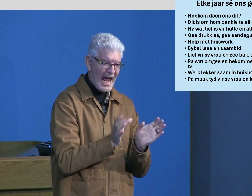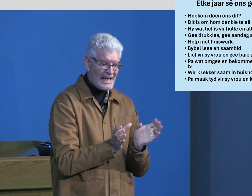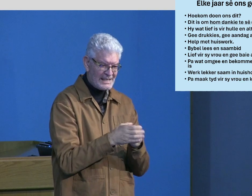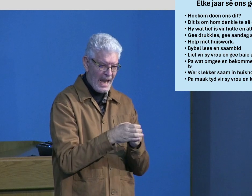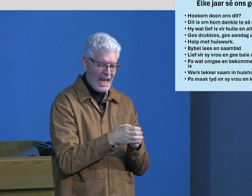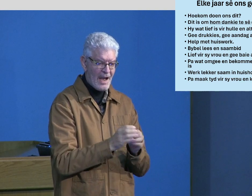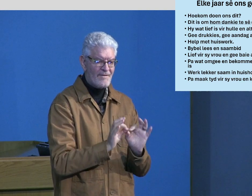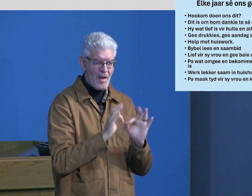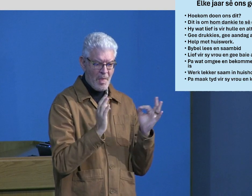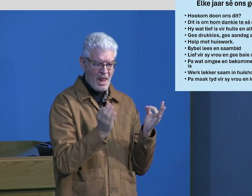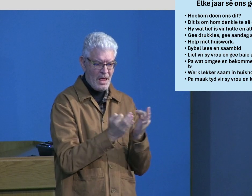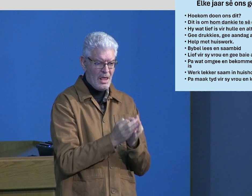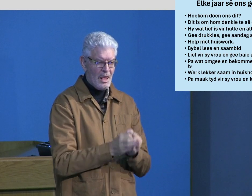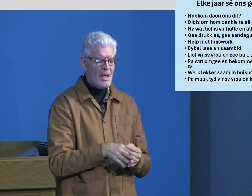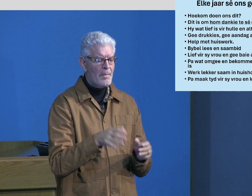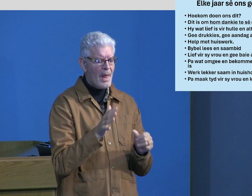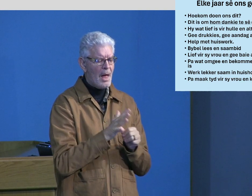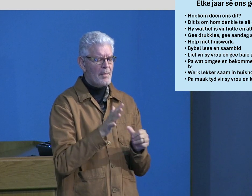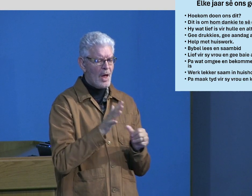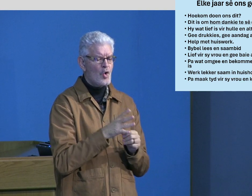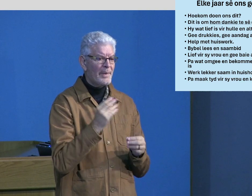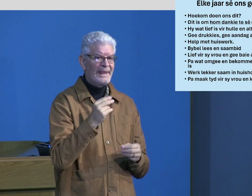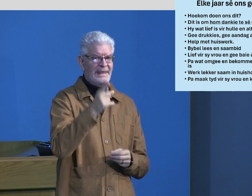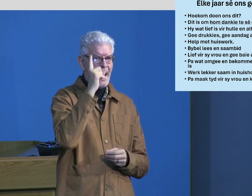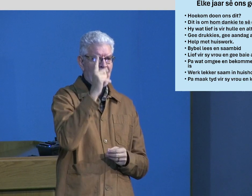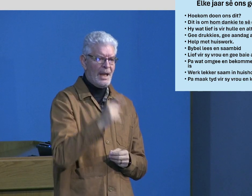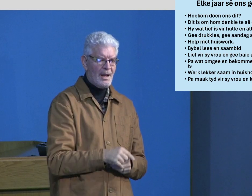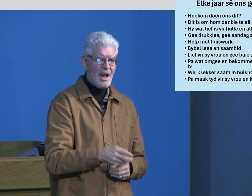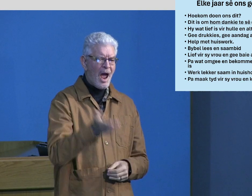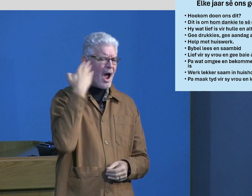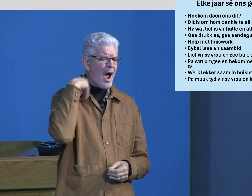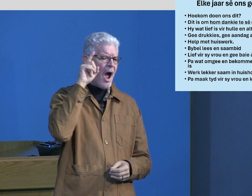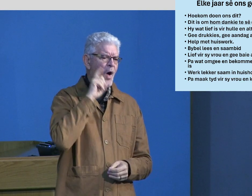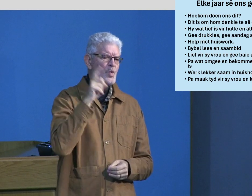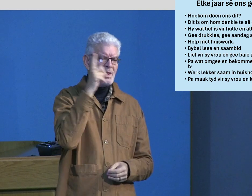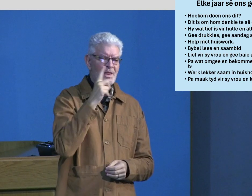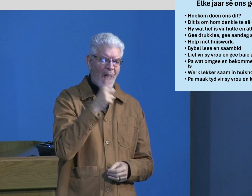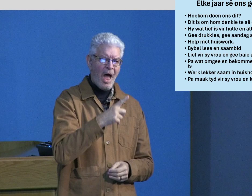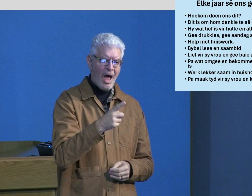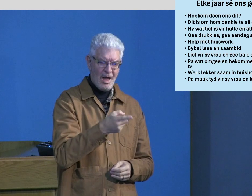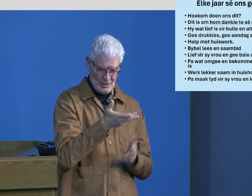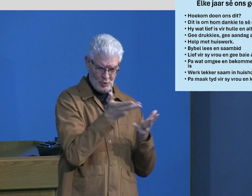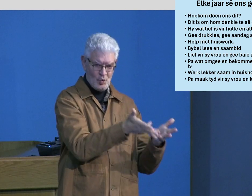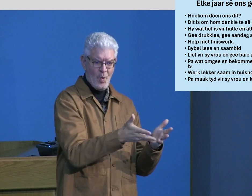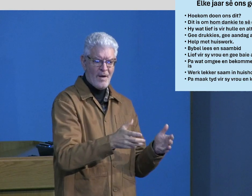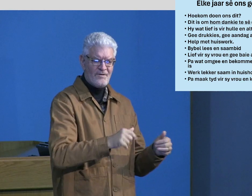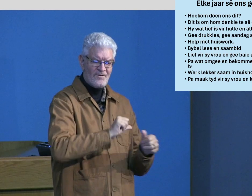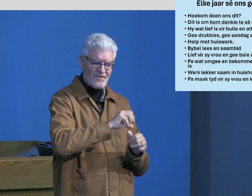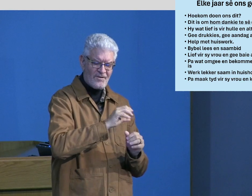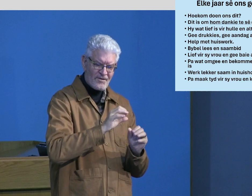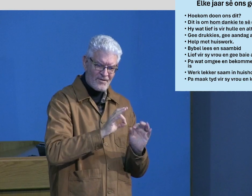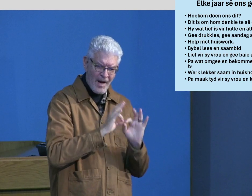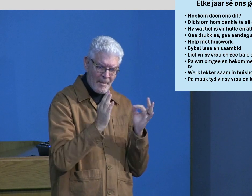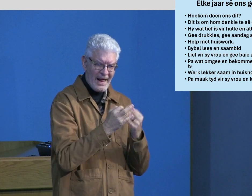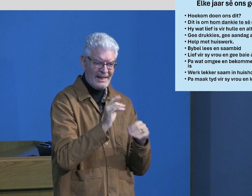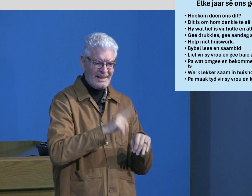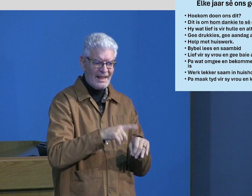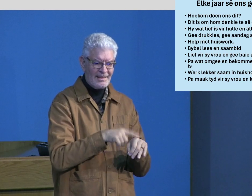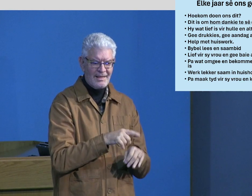Fokus as 'n sosiale vlak met die gesin. Dit is nommer 1. In die ou tyd was